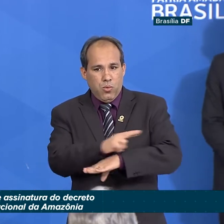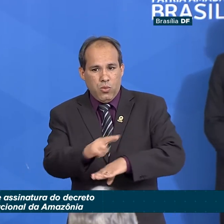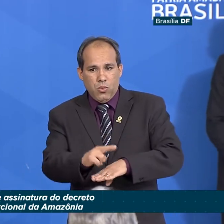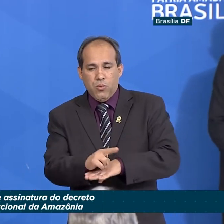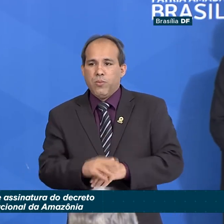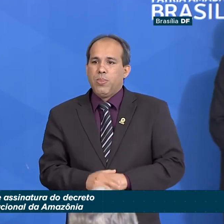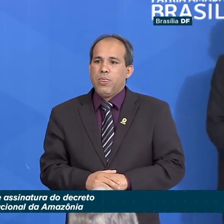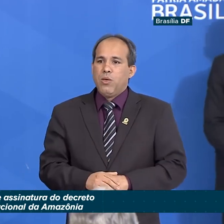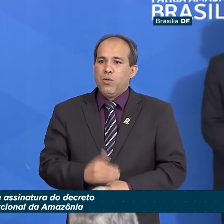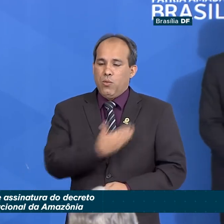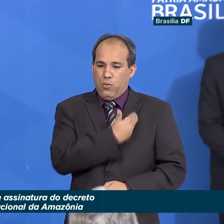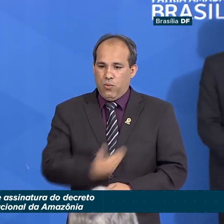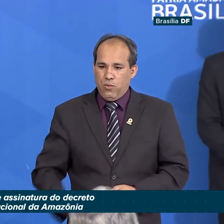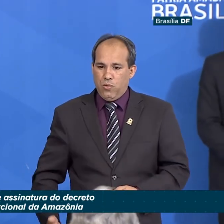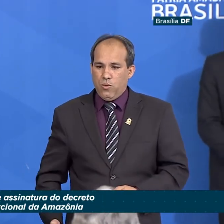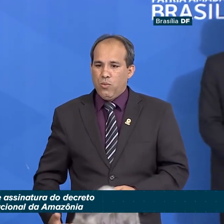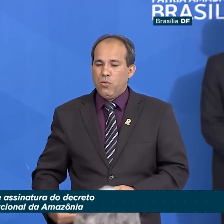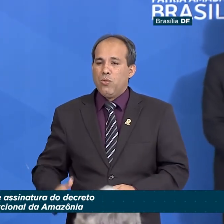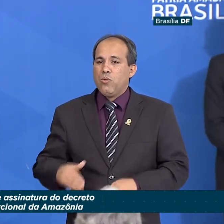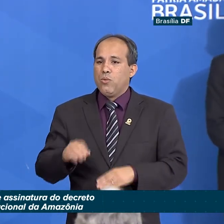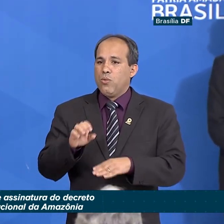Góes, governador do Estado do Amapá.